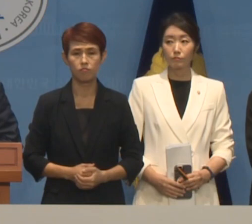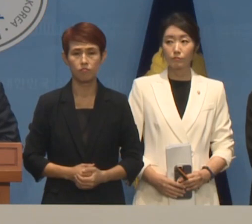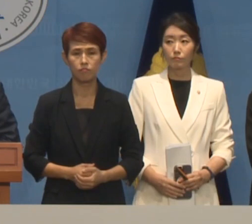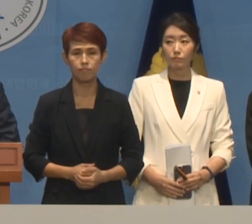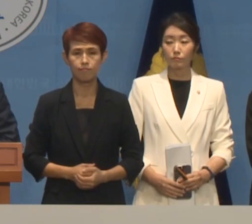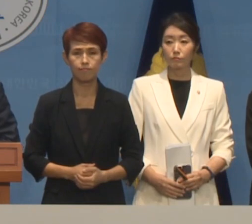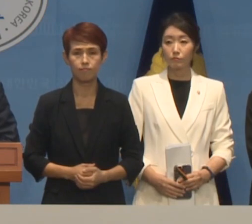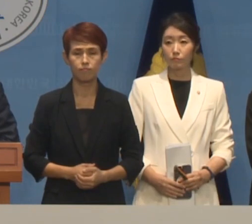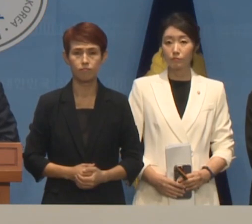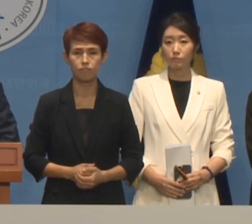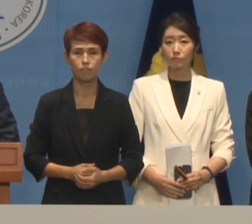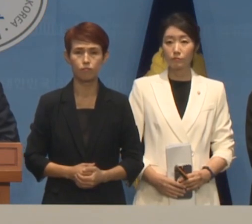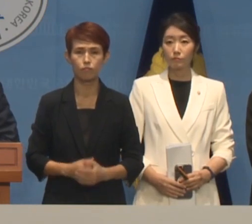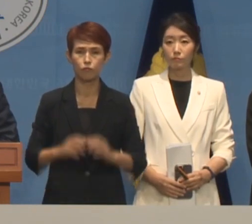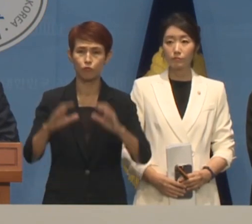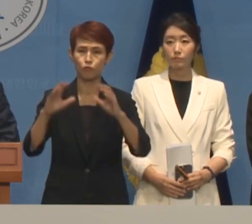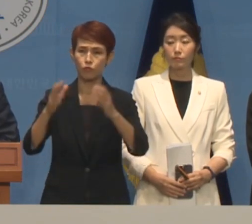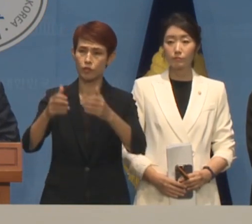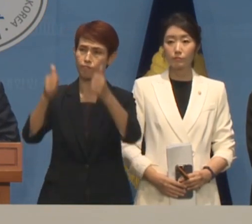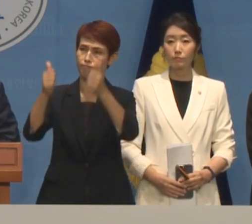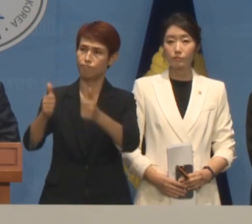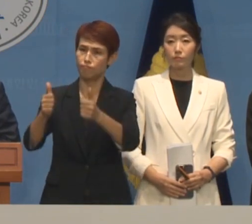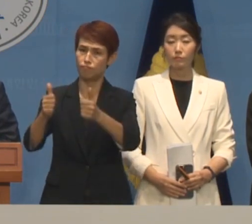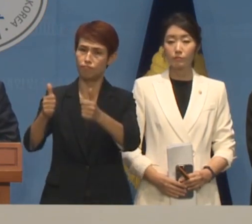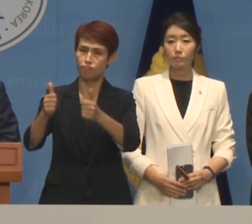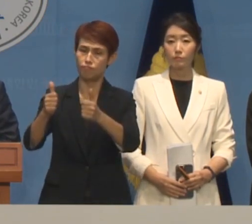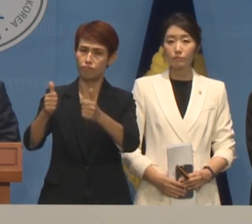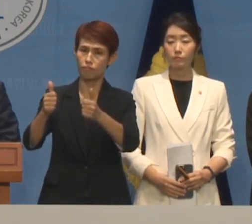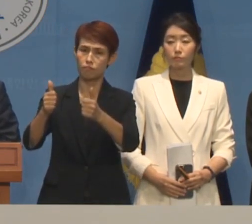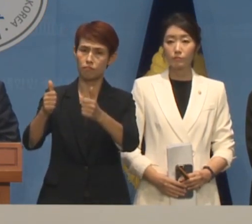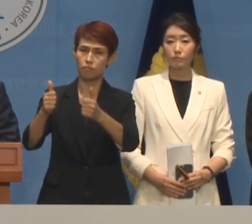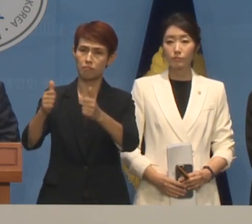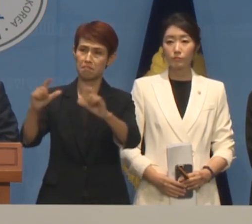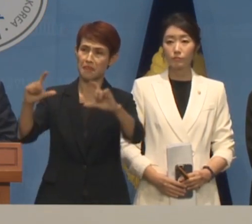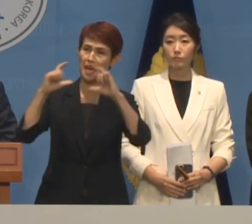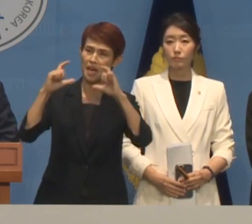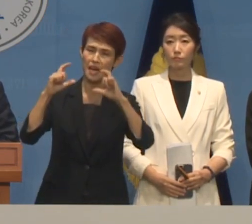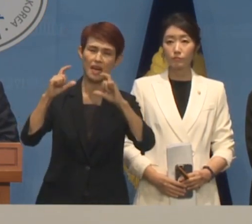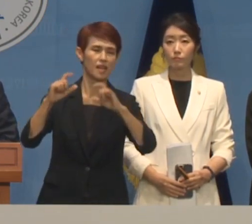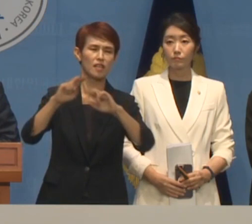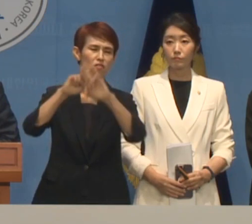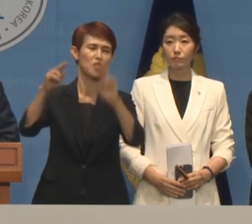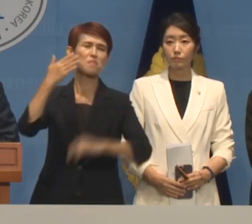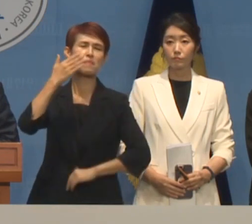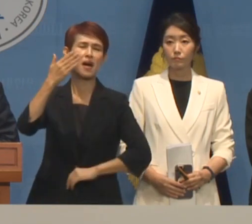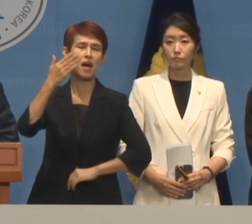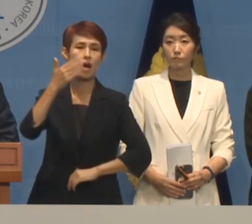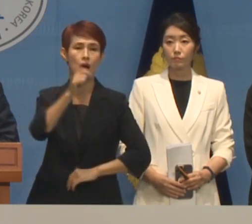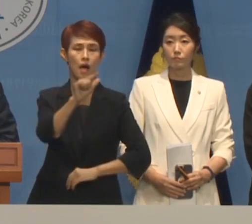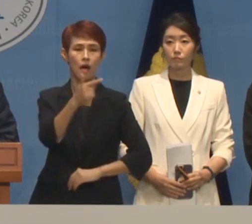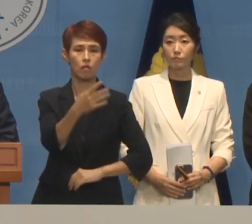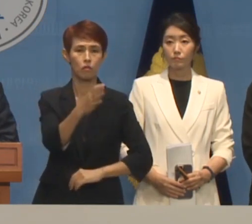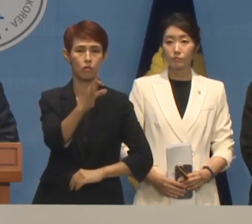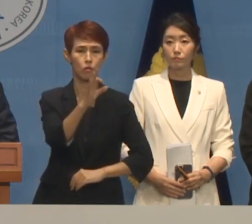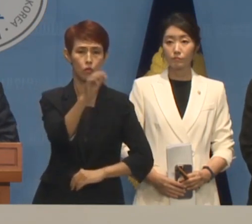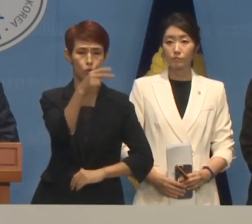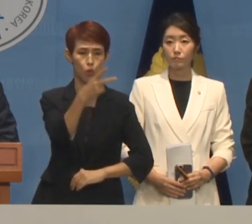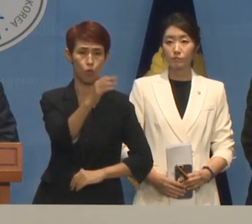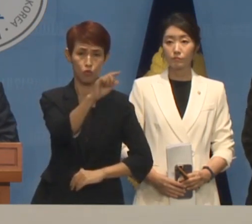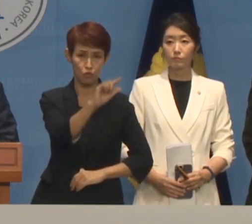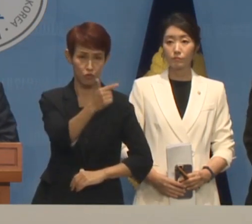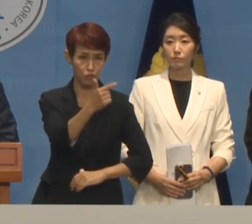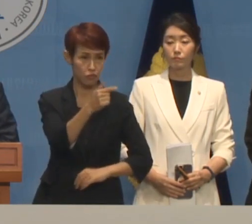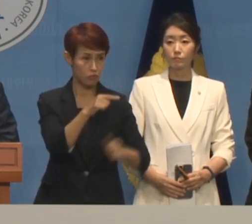자신만만하게 국제판정에 대해서 그것을 취소시킬 수 있을 것처럼 말했던 한동훈 국민의힘 대표는 더